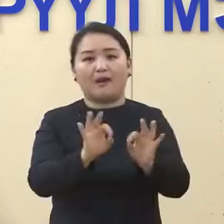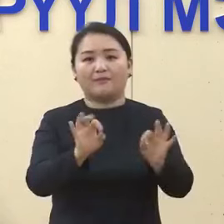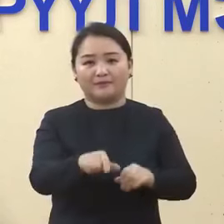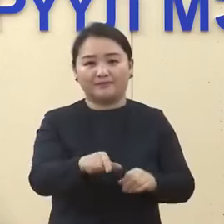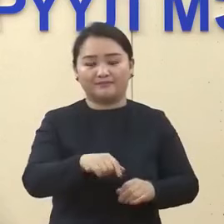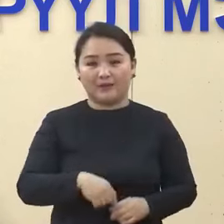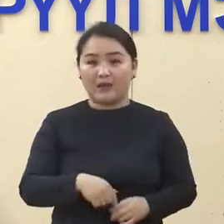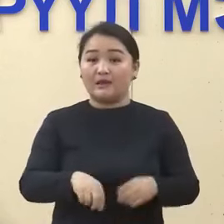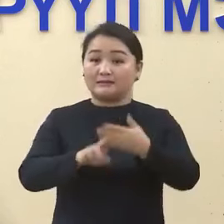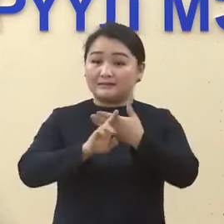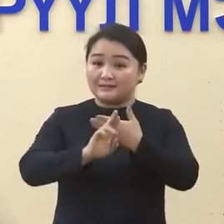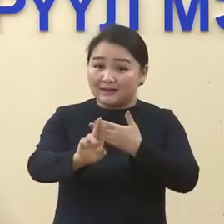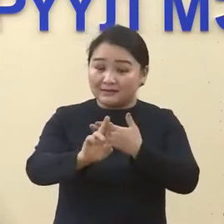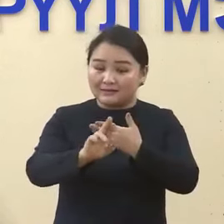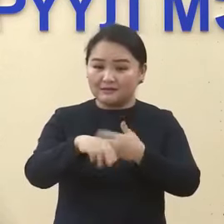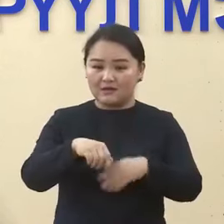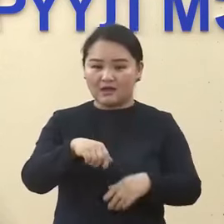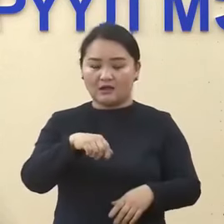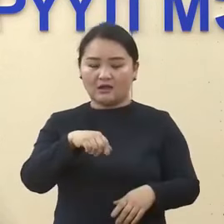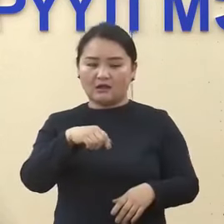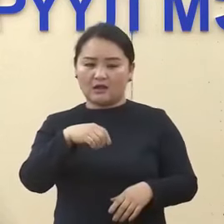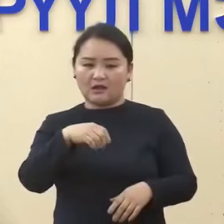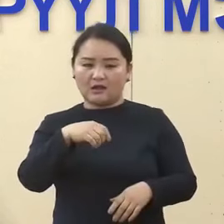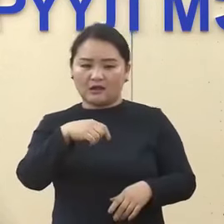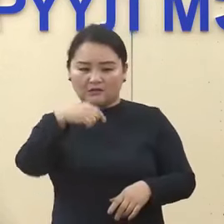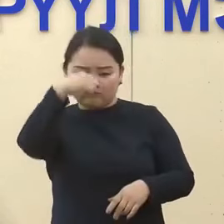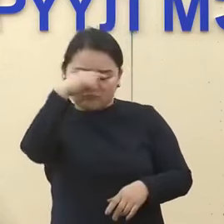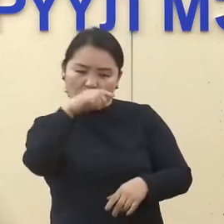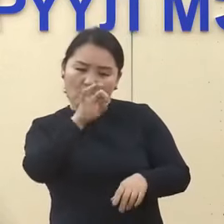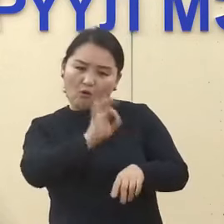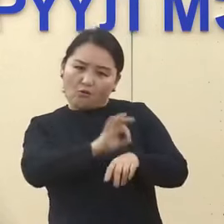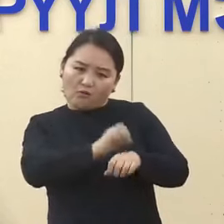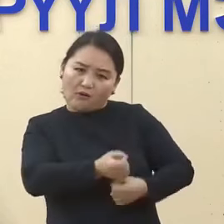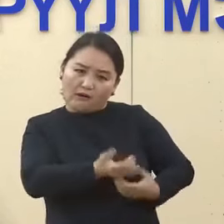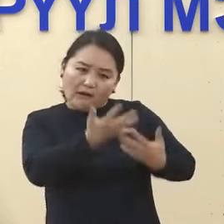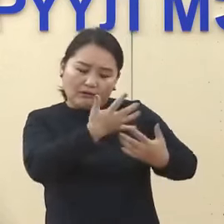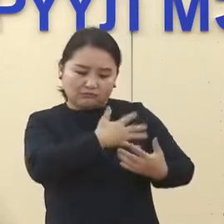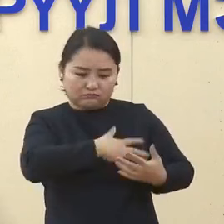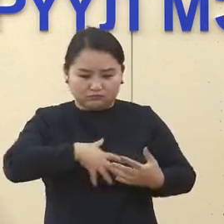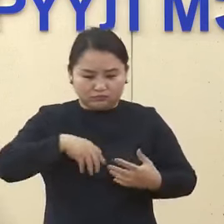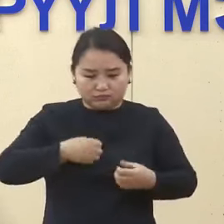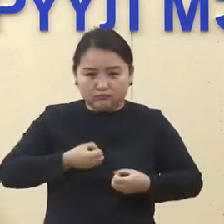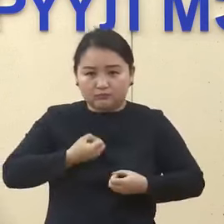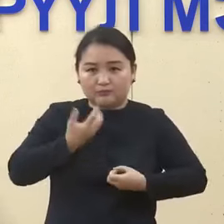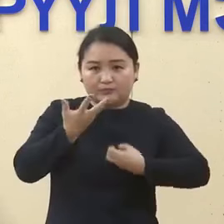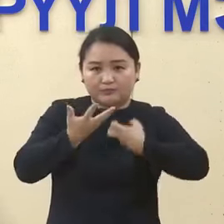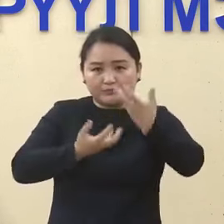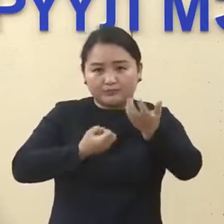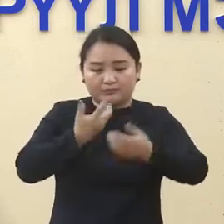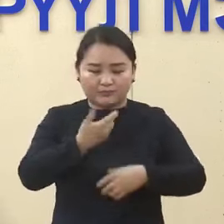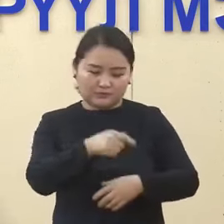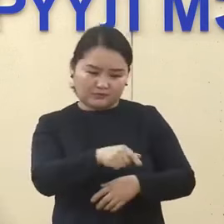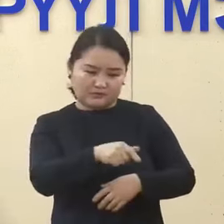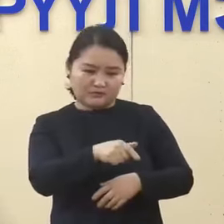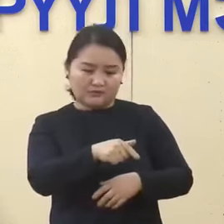учраас цаашдаа ер нь клиникийн шинж тэмдгүүд нь бүдэг явагдаж байгаа хэрнээсээ өвчнийхөө 6-аас 7